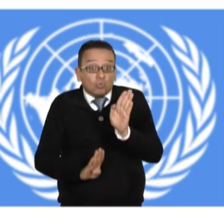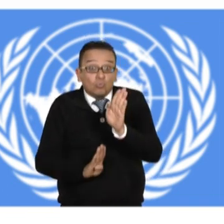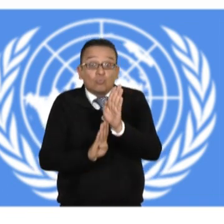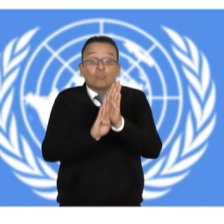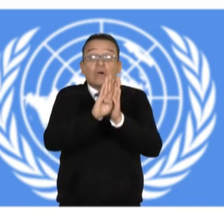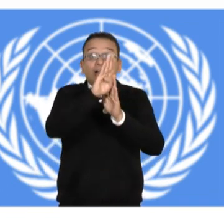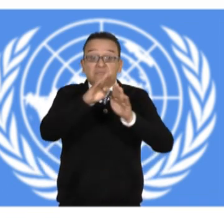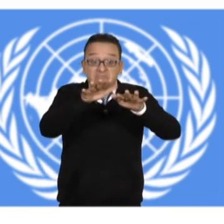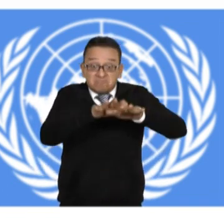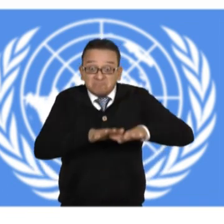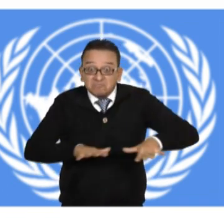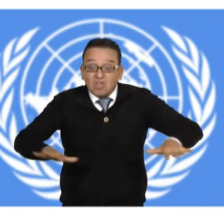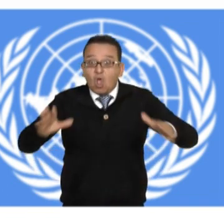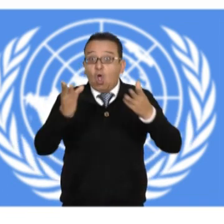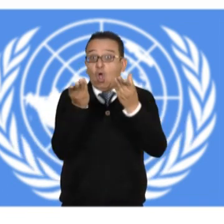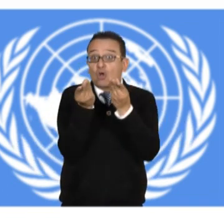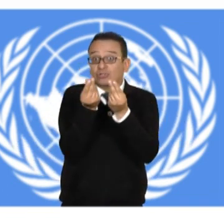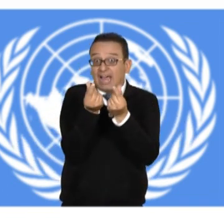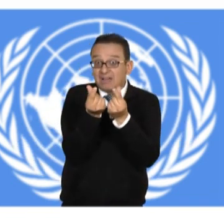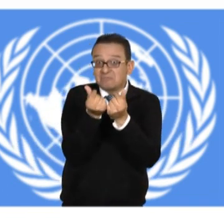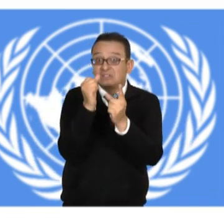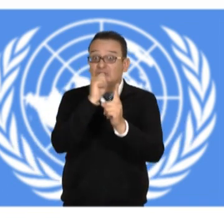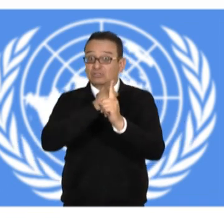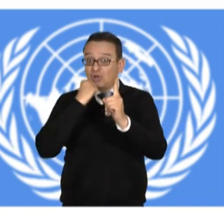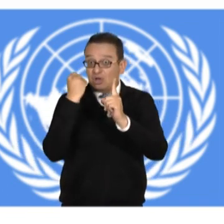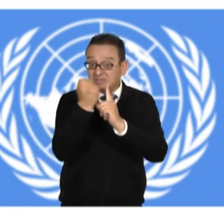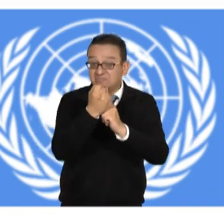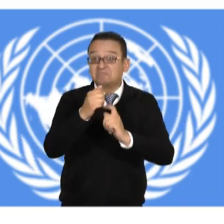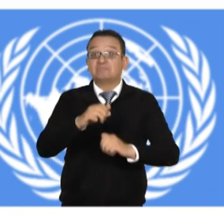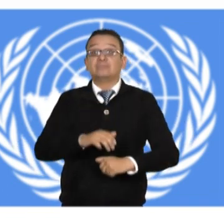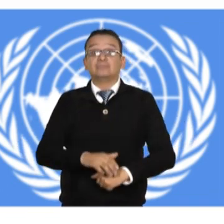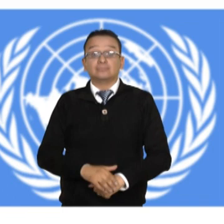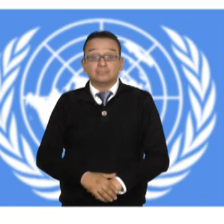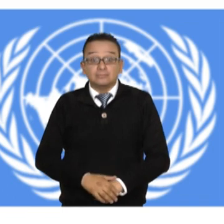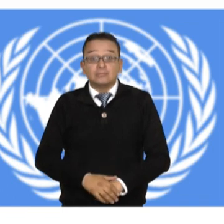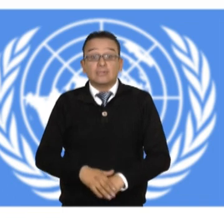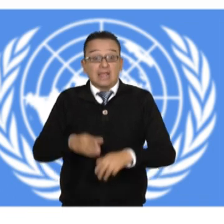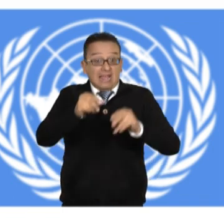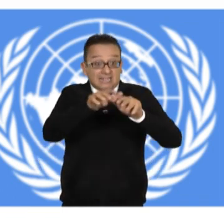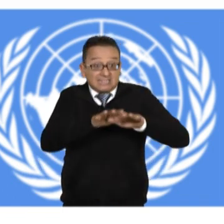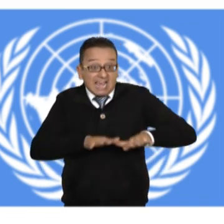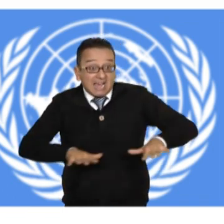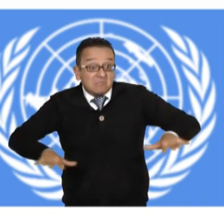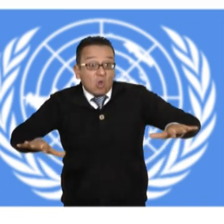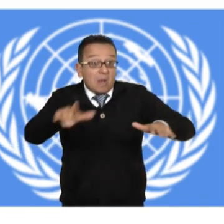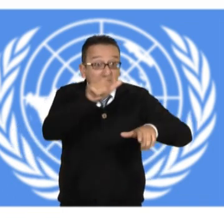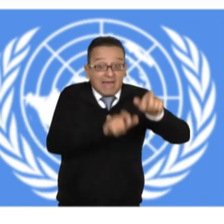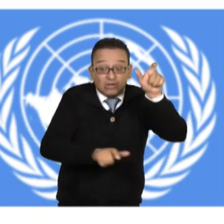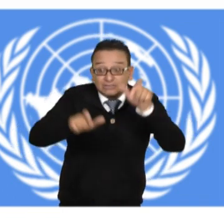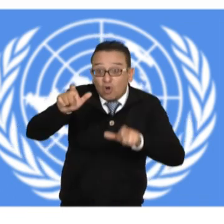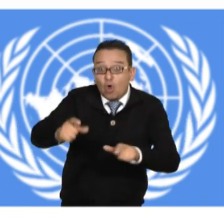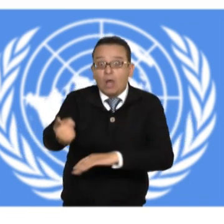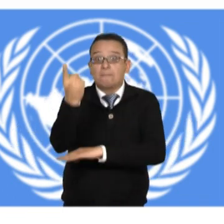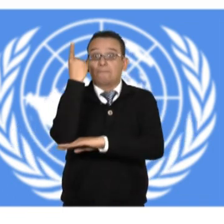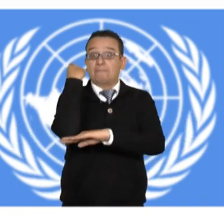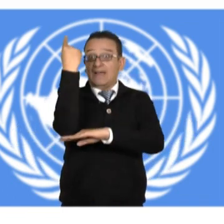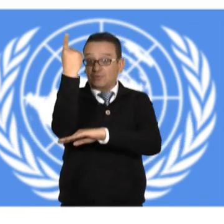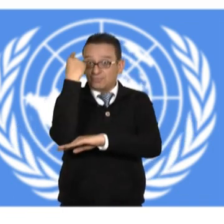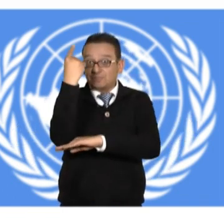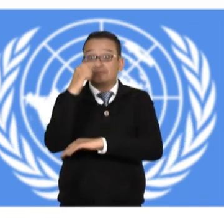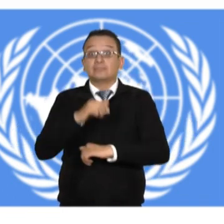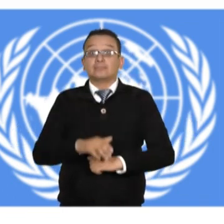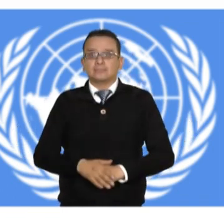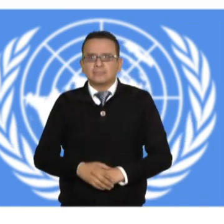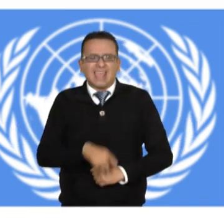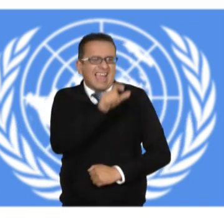Culturales, el Pacto Internacional de Derechos Civiles y Políticos, la Convención Internacional sobre la Eliminación de toda forma